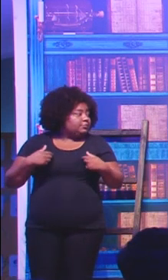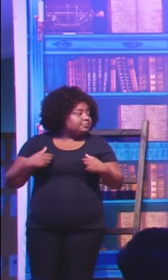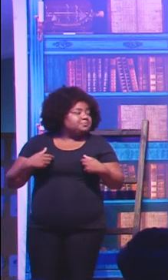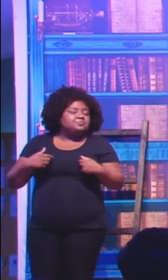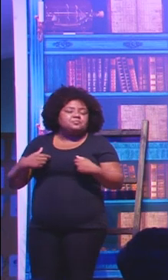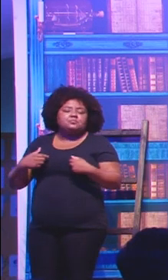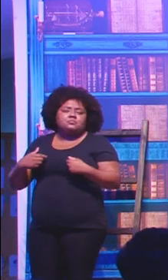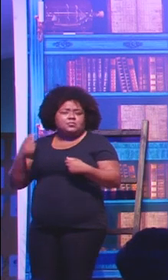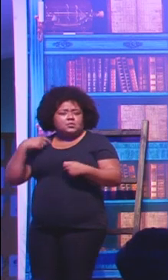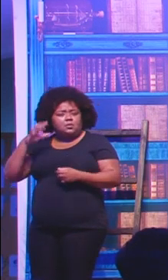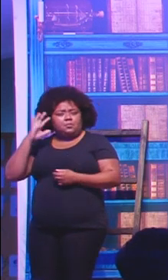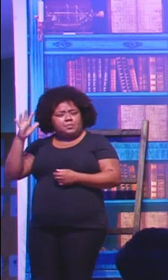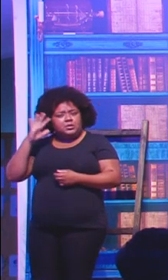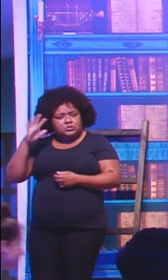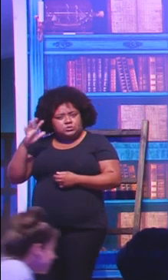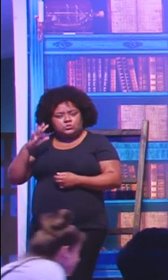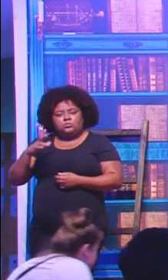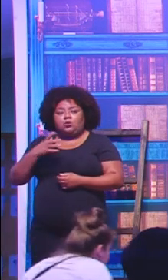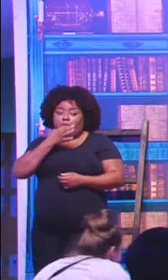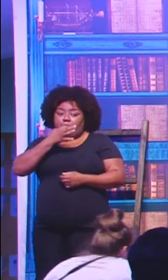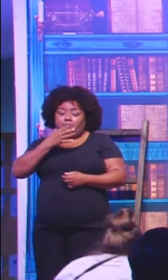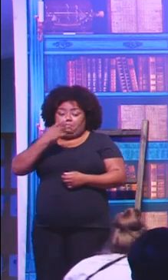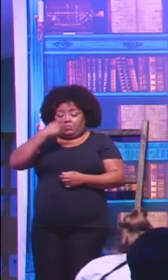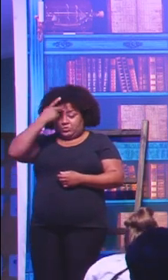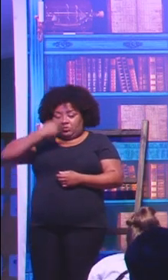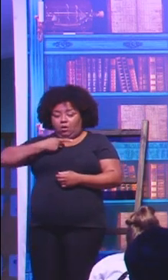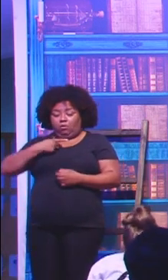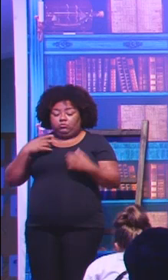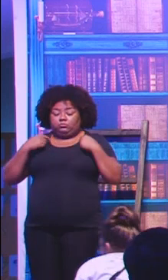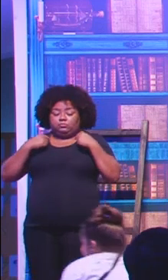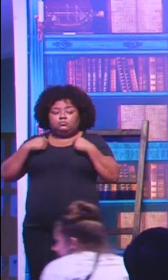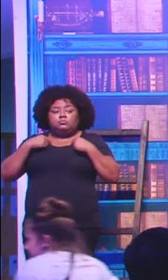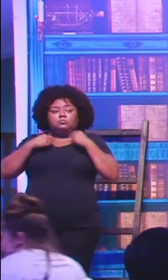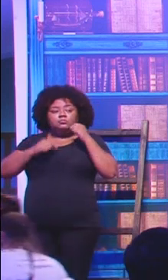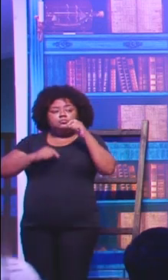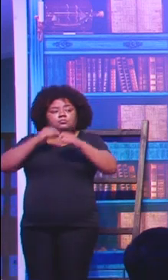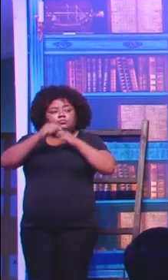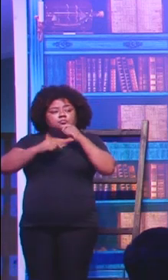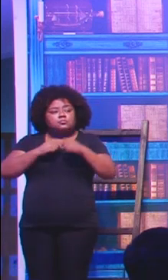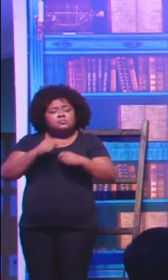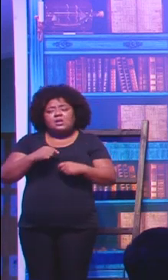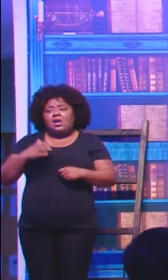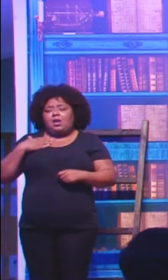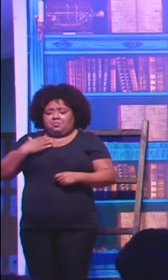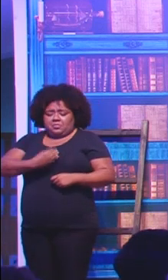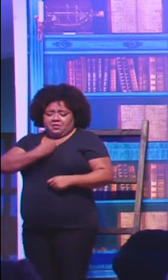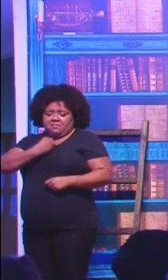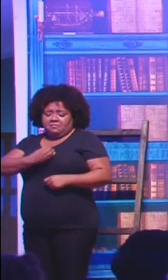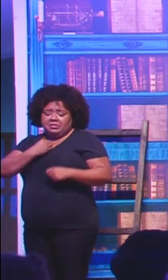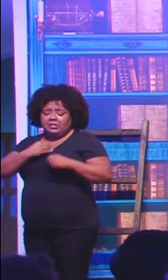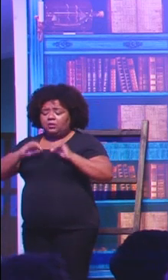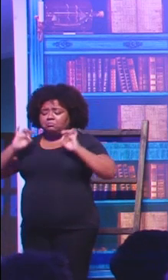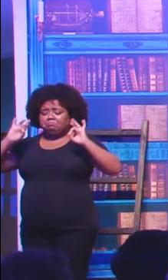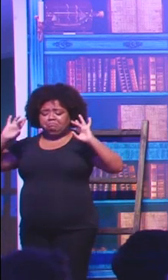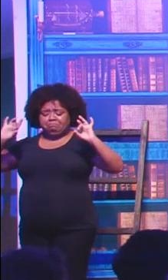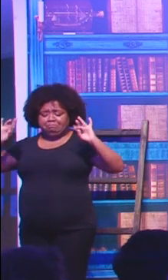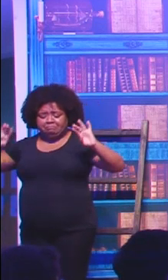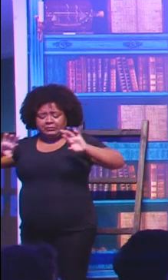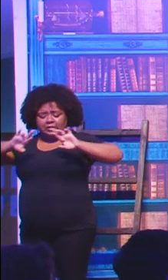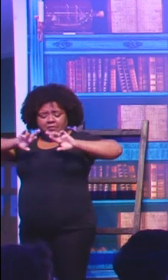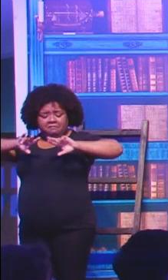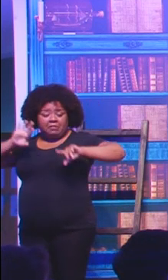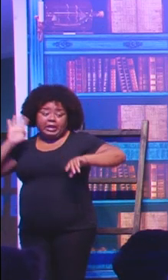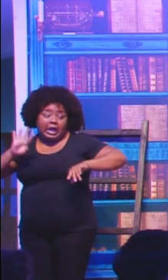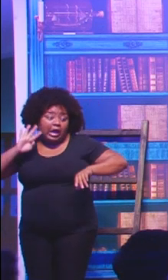é uma coisa que eu penso particularmente, assim, que a... Eu acho que minha vida não tem nada de interessante, né? Então,